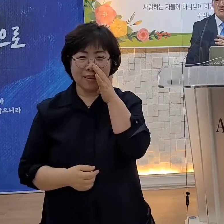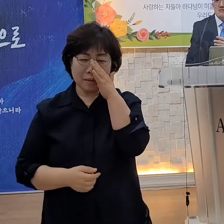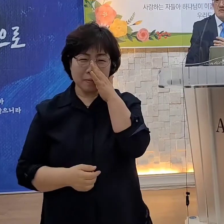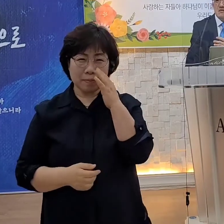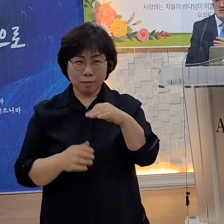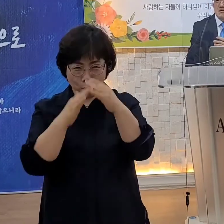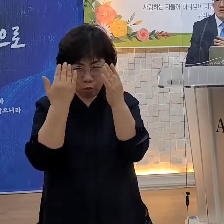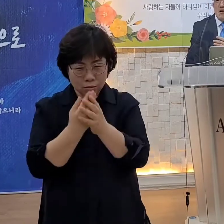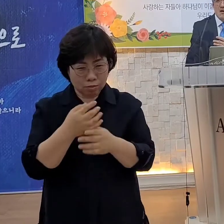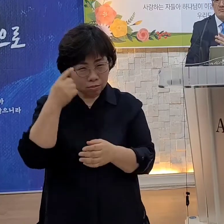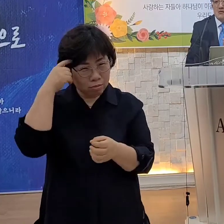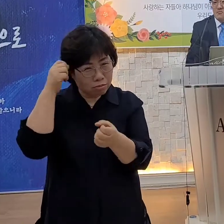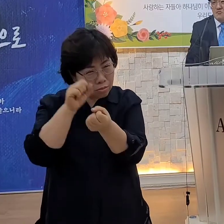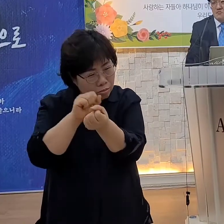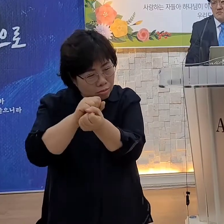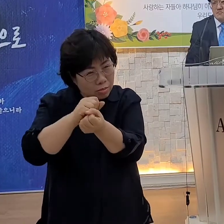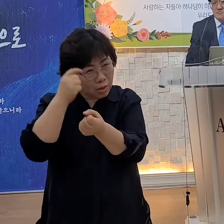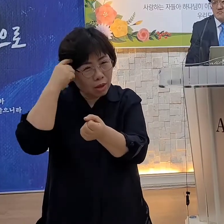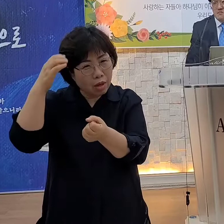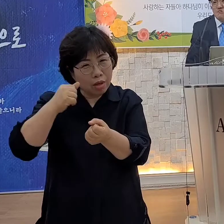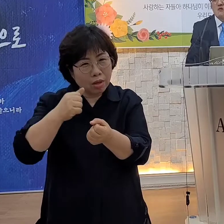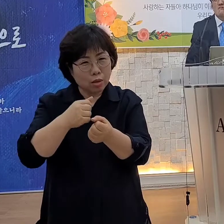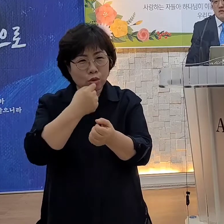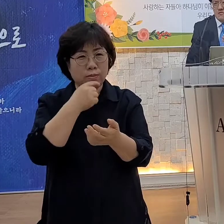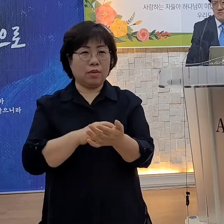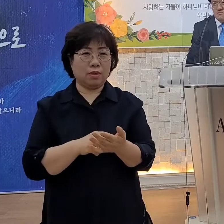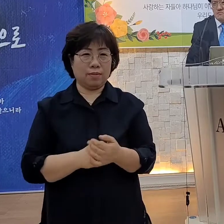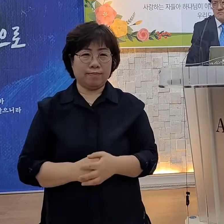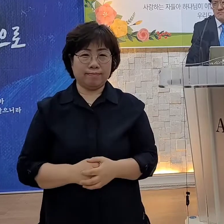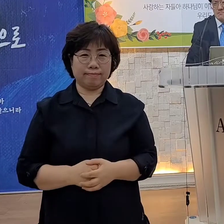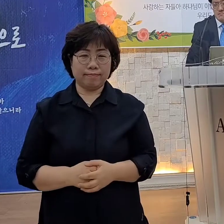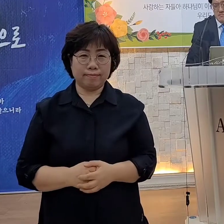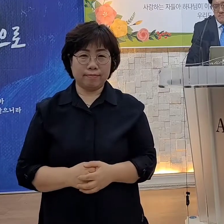내가 미쳤지. 이런 생각 안 해본 사람이 없어요. 결혼하고 나서.